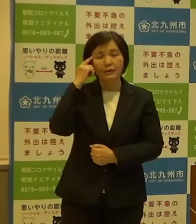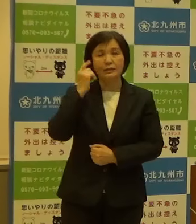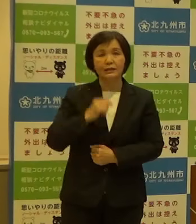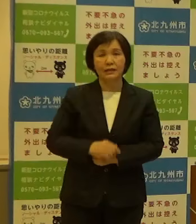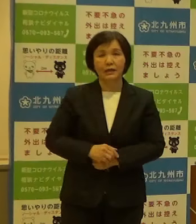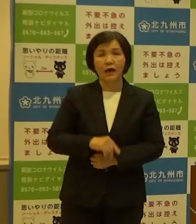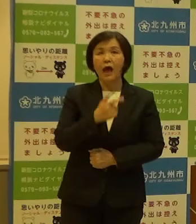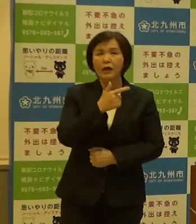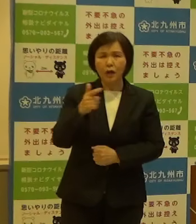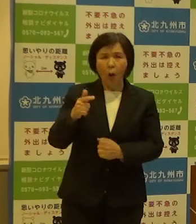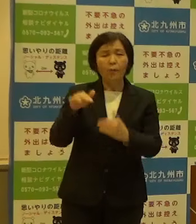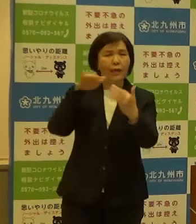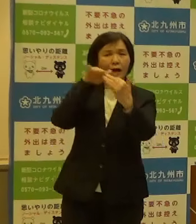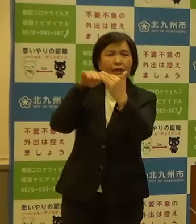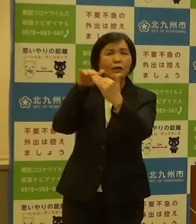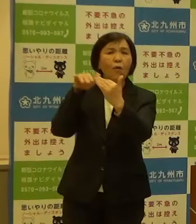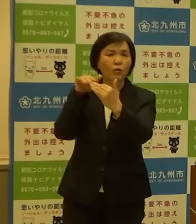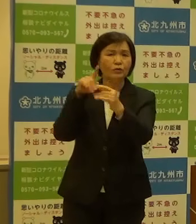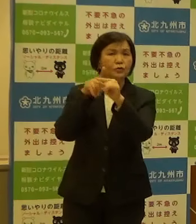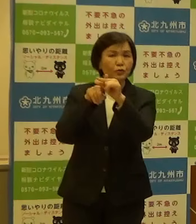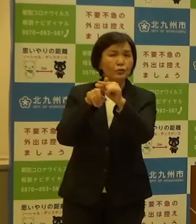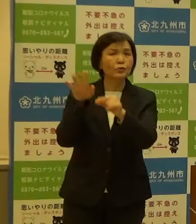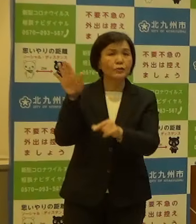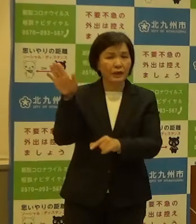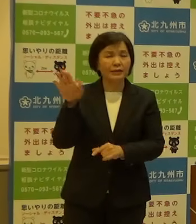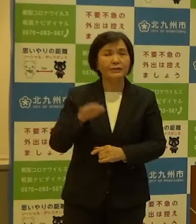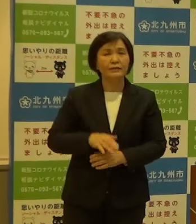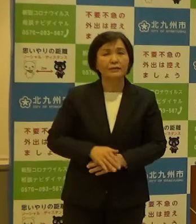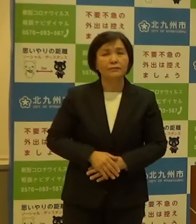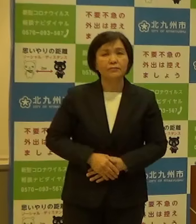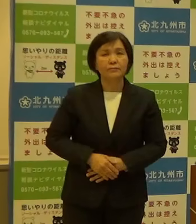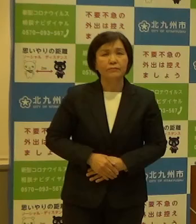いろんな議論をしております。